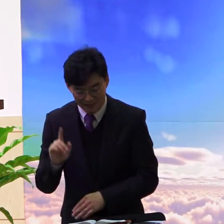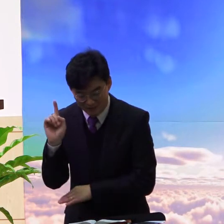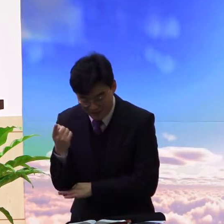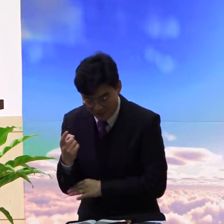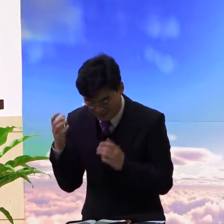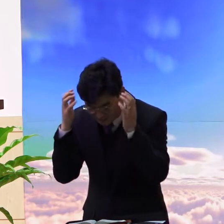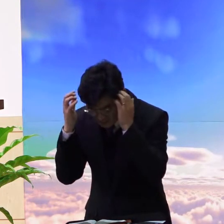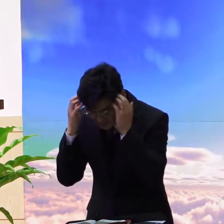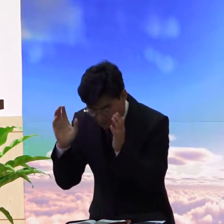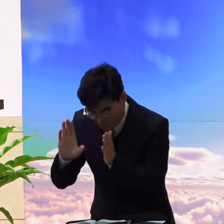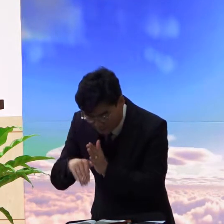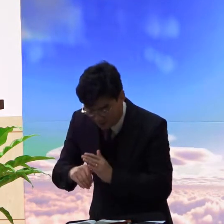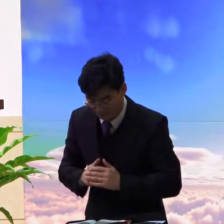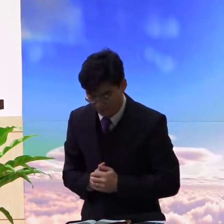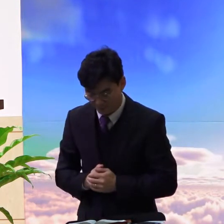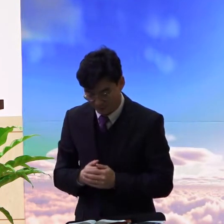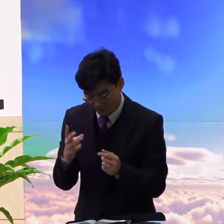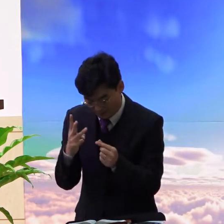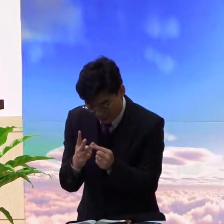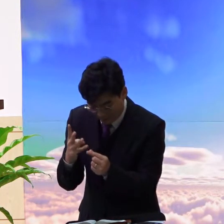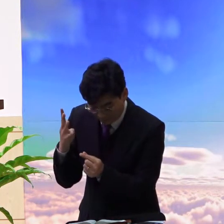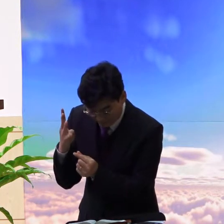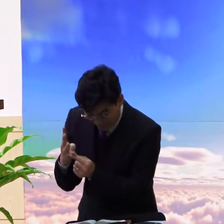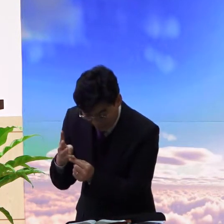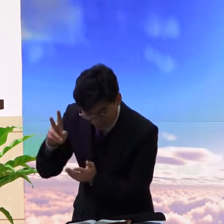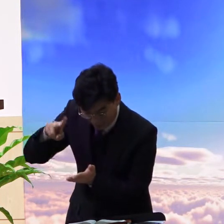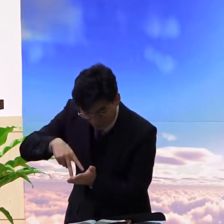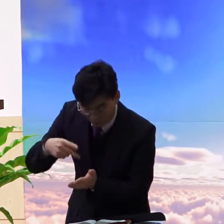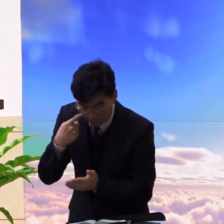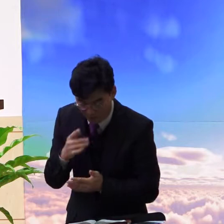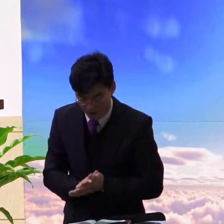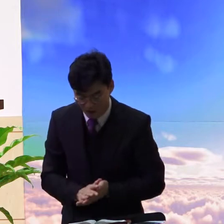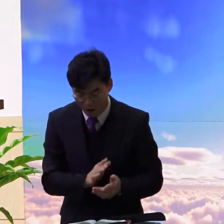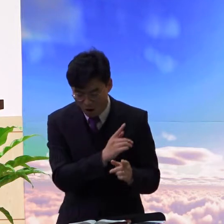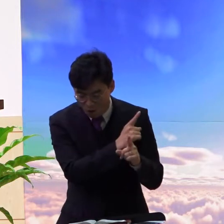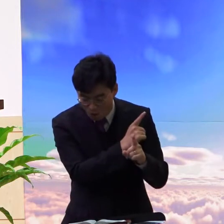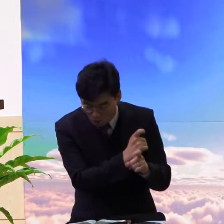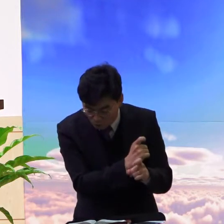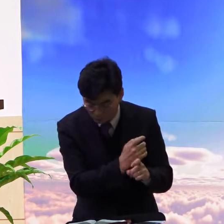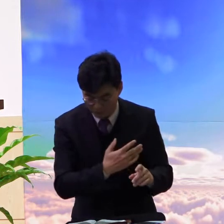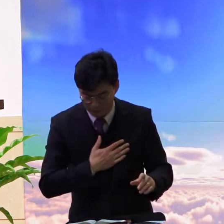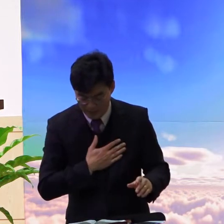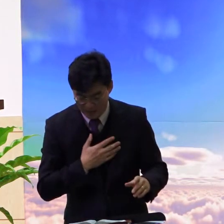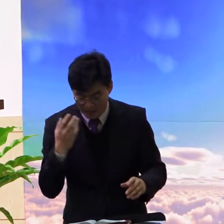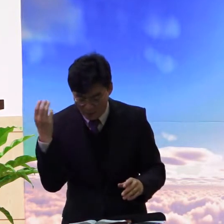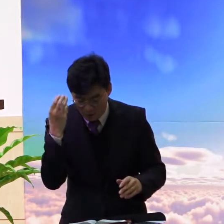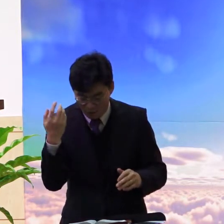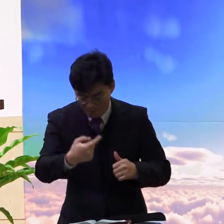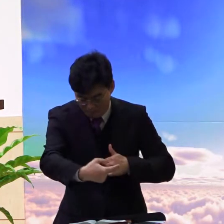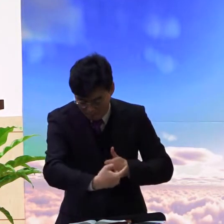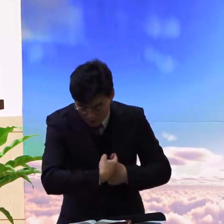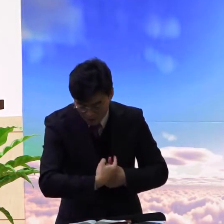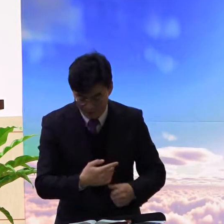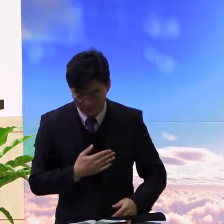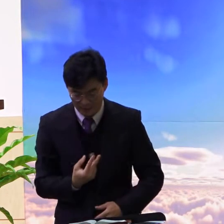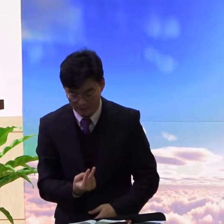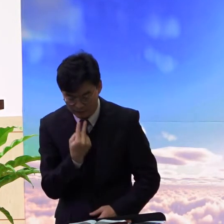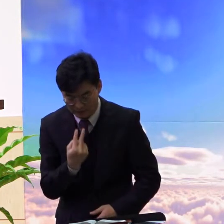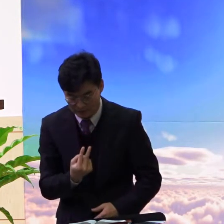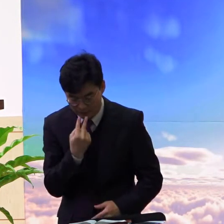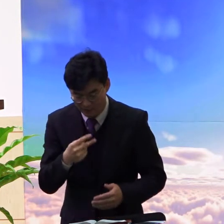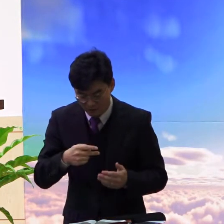같이 읽어보겠습니다. 3절과 4절입니다. 시작. 원수가 내 영혼을 핍박하며 내 생명을